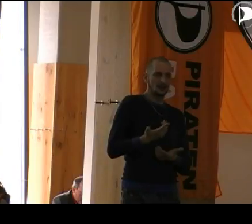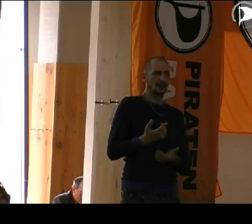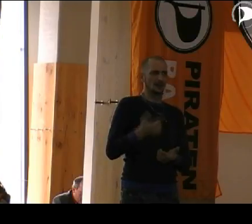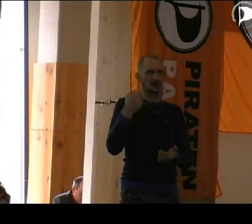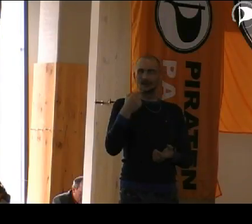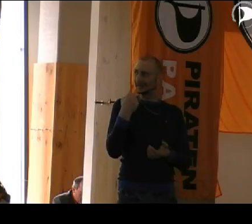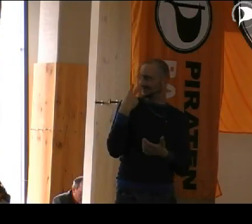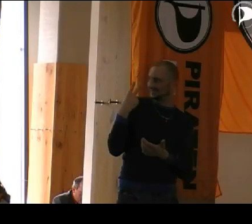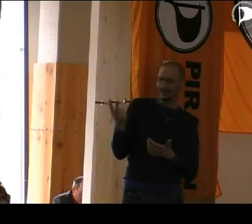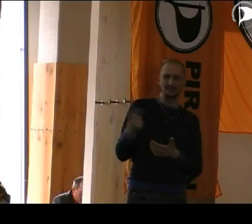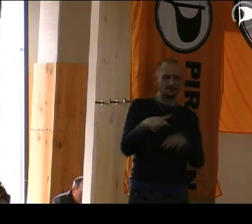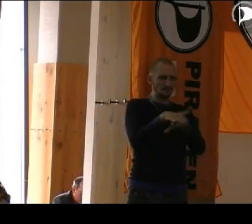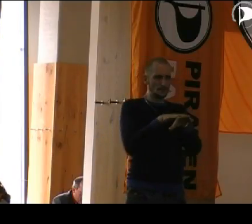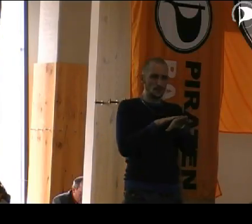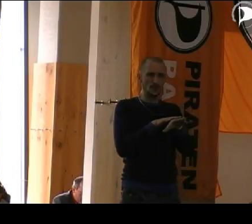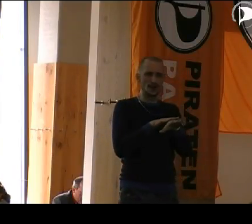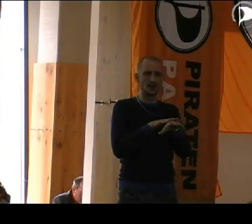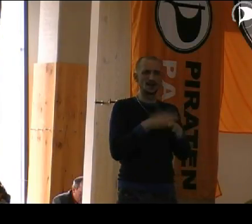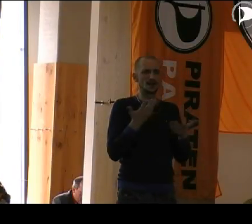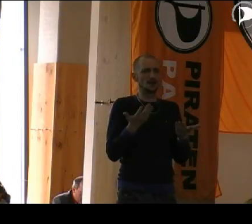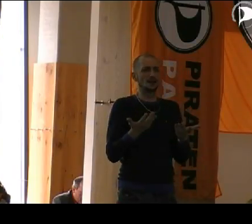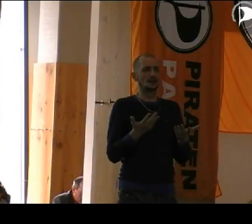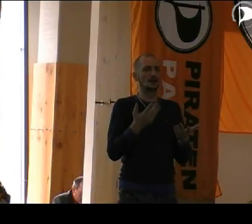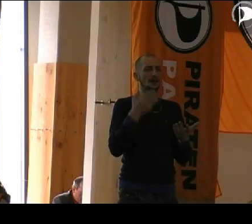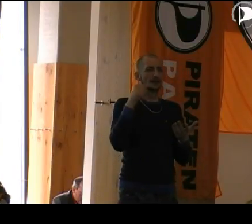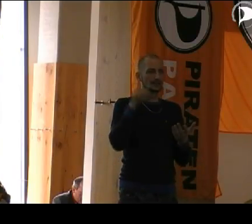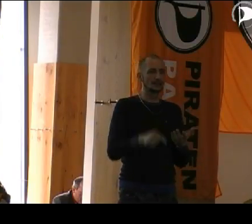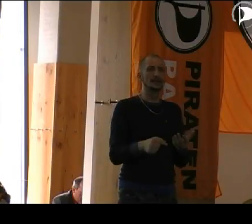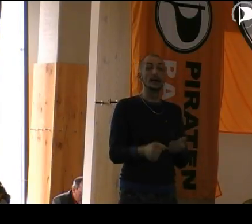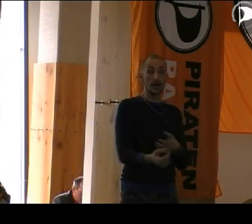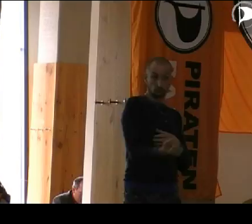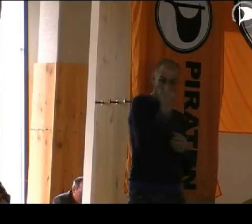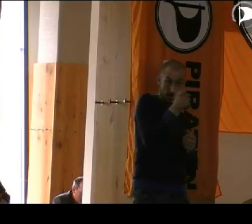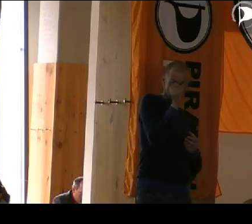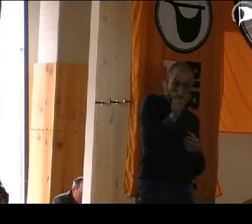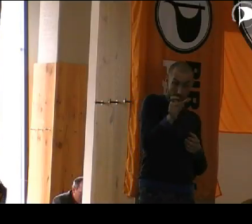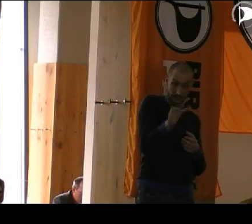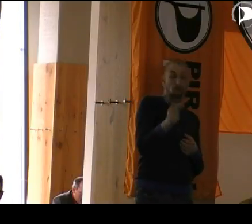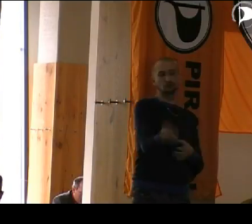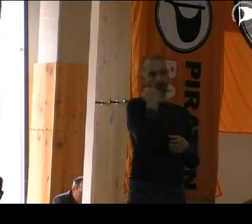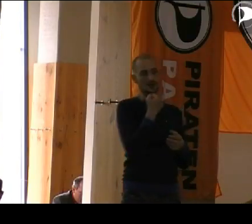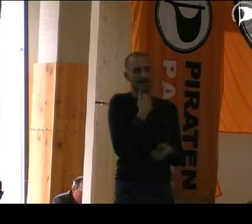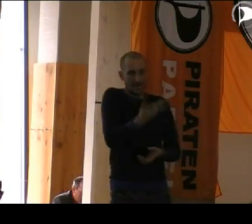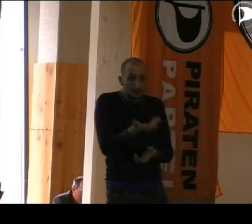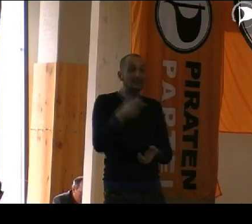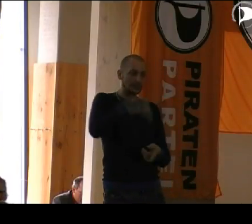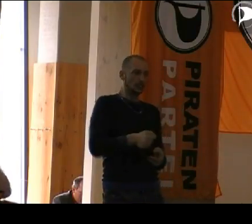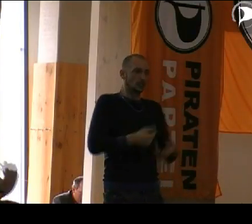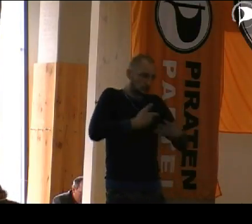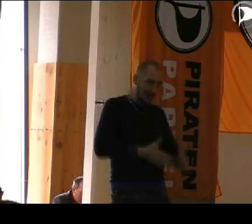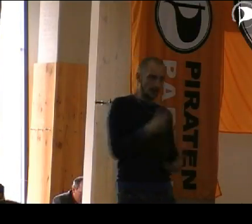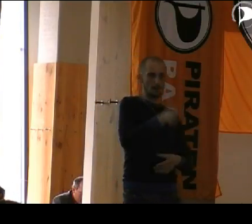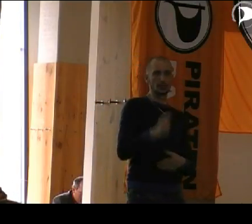stark gefühlt dass er da zugleich sind die stärken zu gestalten irgendwie schwachen schwächer zu machen wenn es